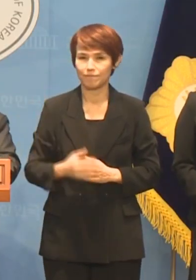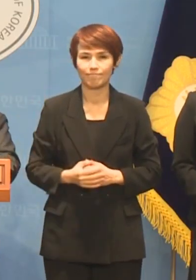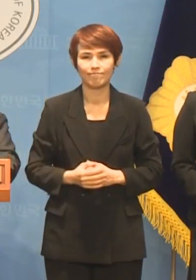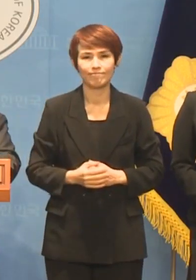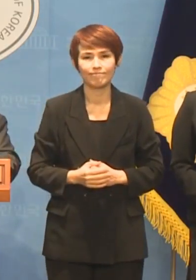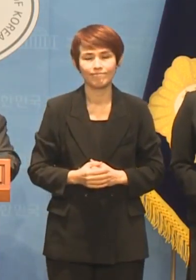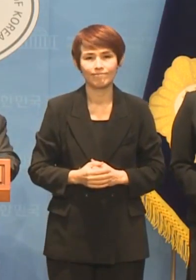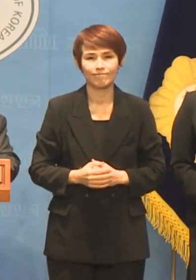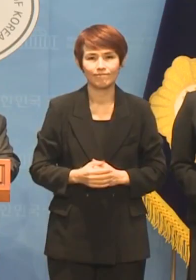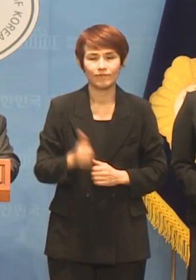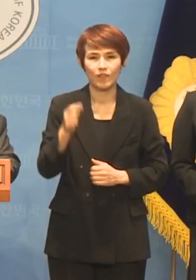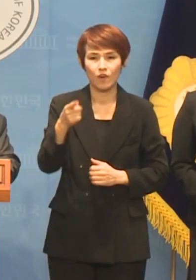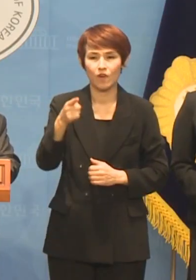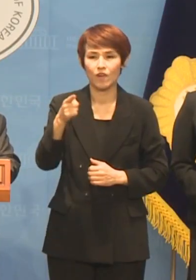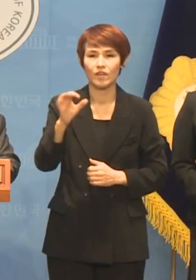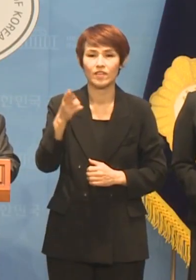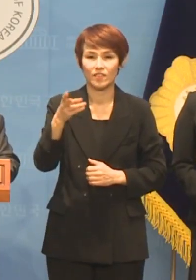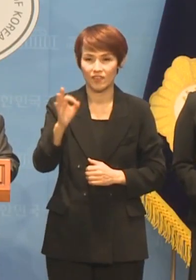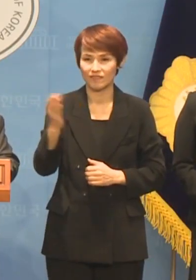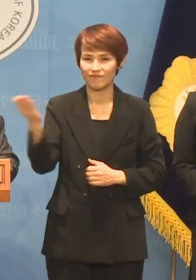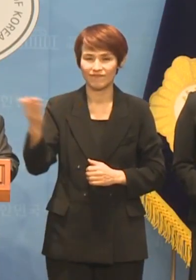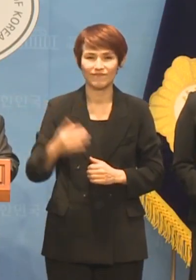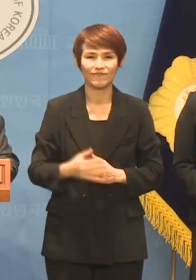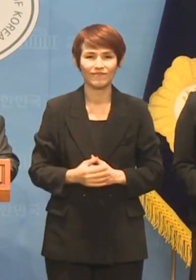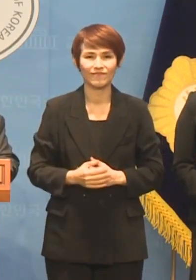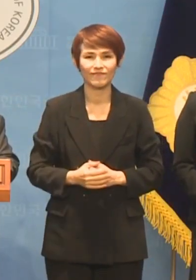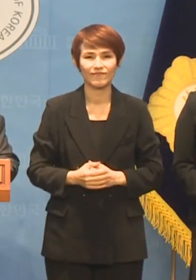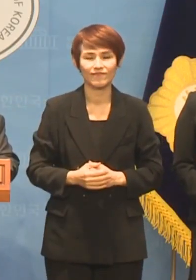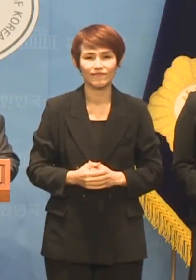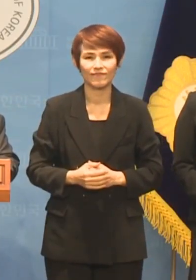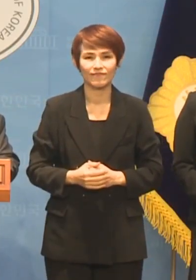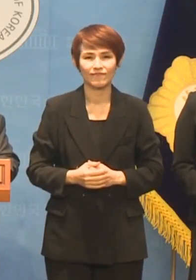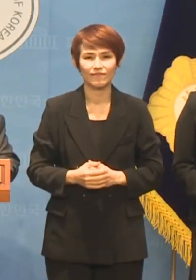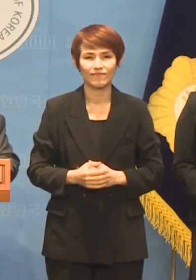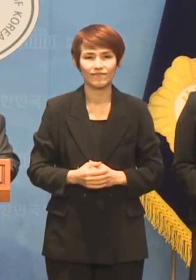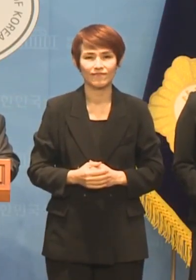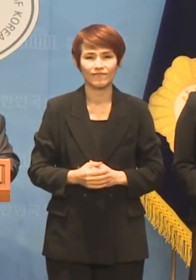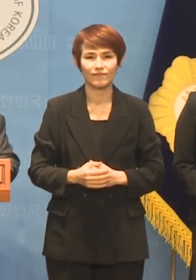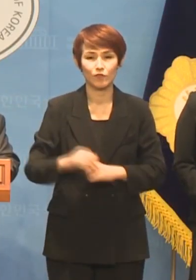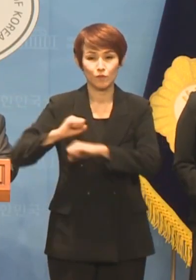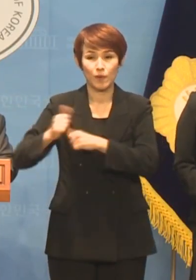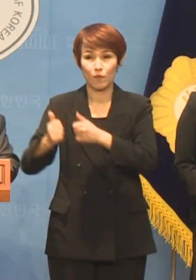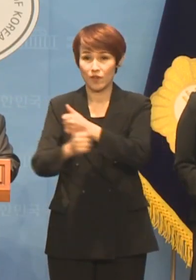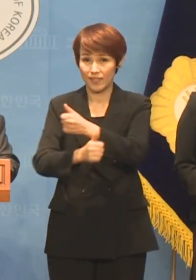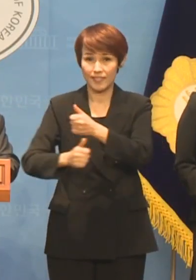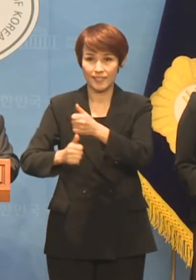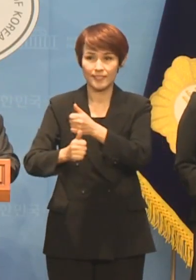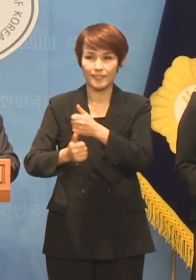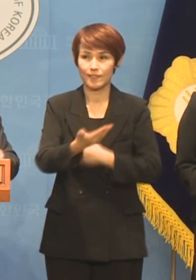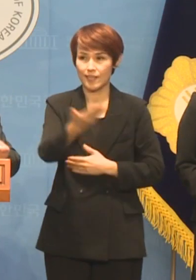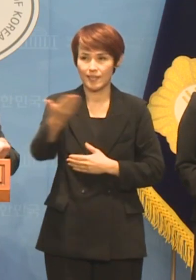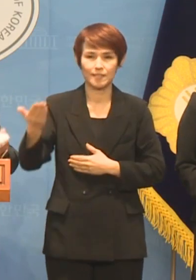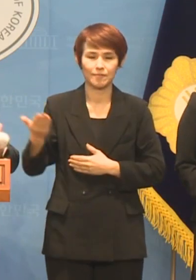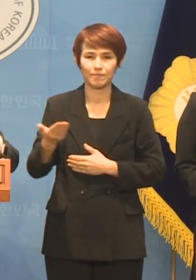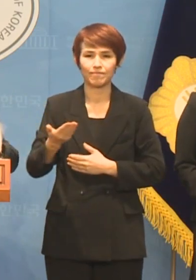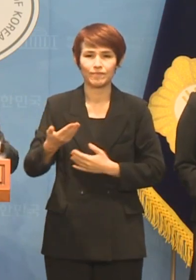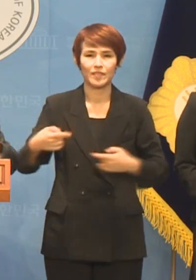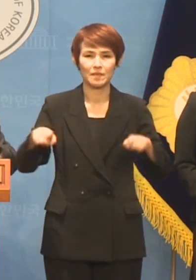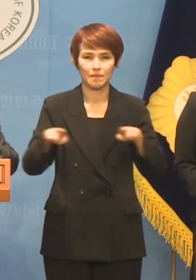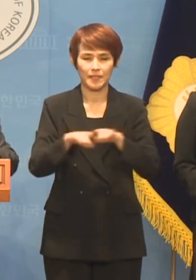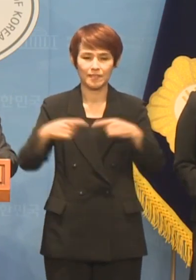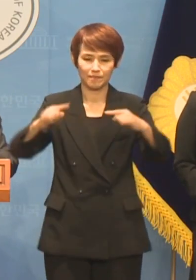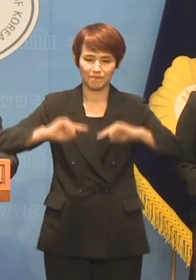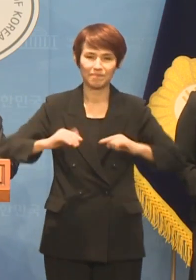주셨습니다. 허영 의원님 참석해 주셨습니다. 나머지 국방위원님들 모두 같이 여기에